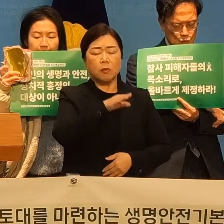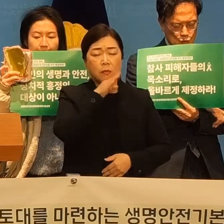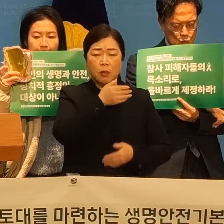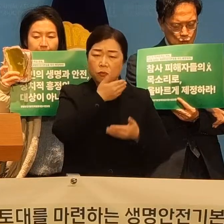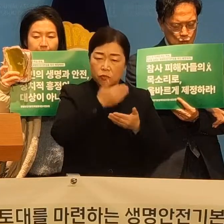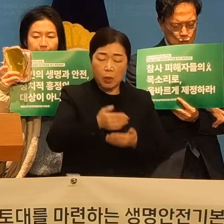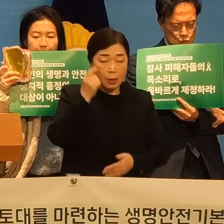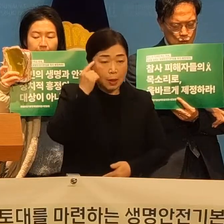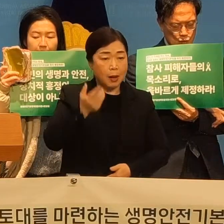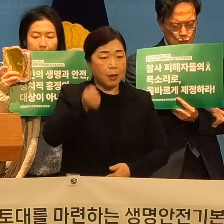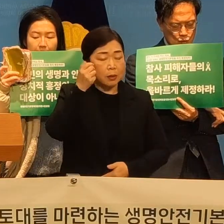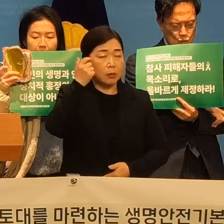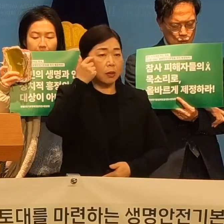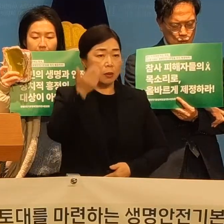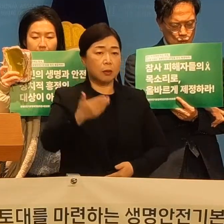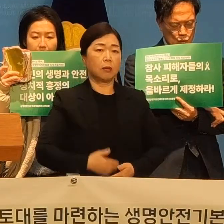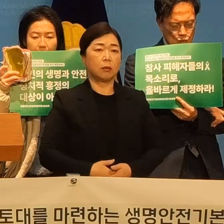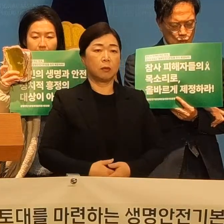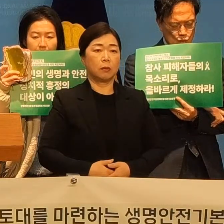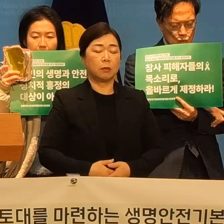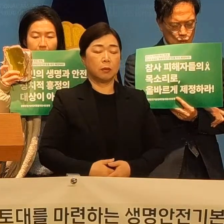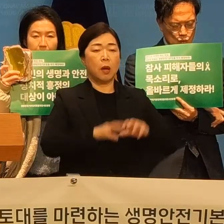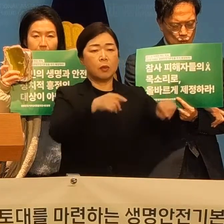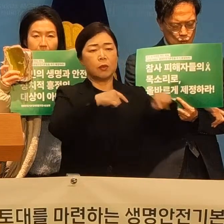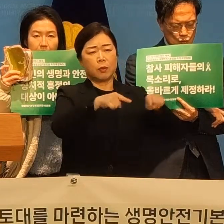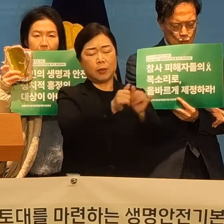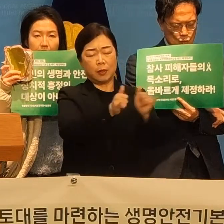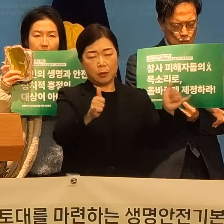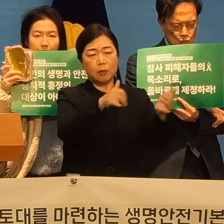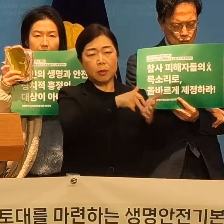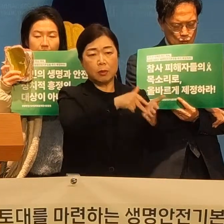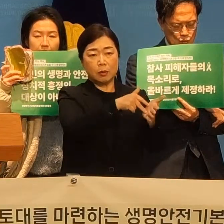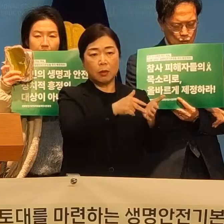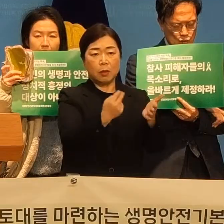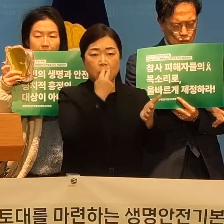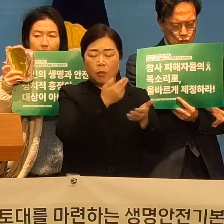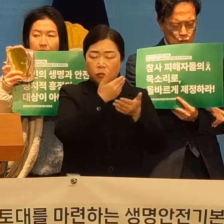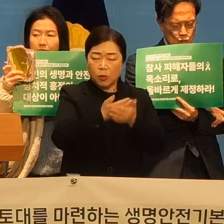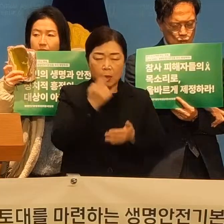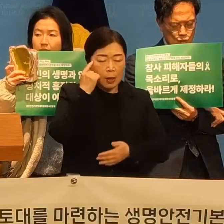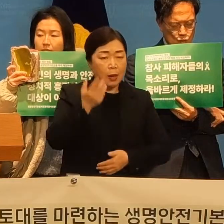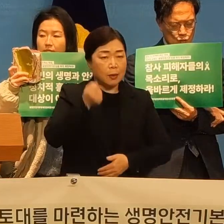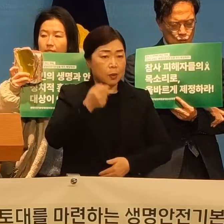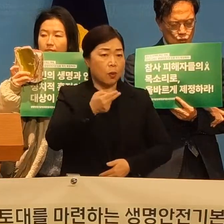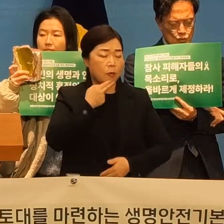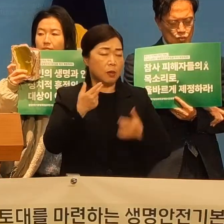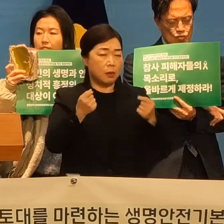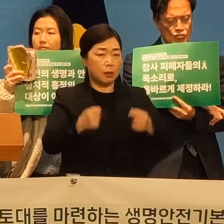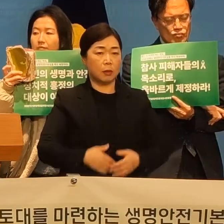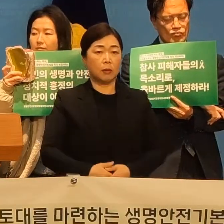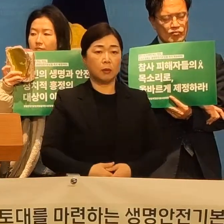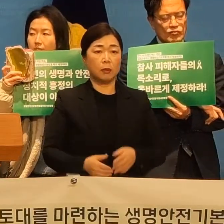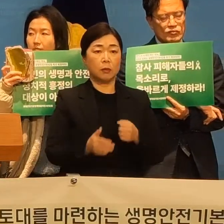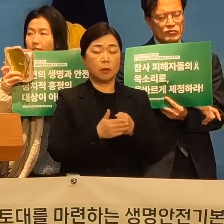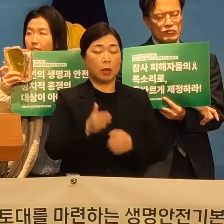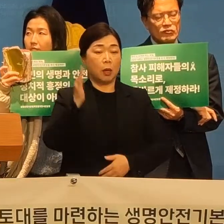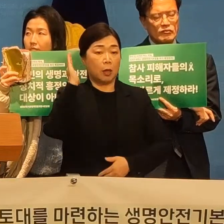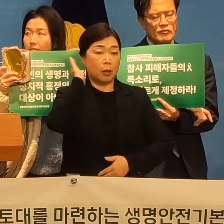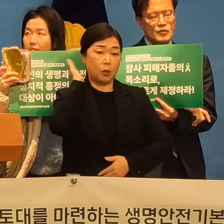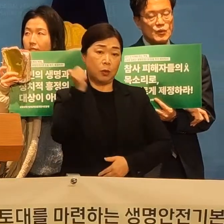사람들의 생명에 대한 저는 감수성이라고 생각합니다. 대통령께서 직접 방문해서 시정을